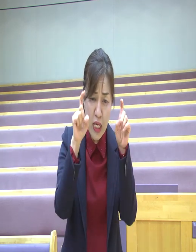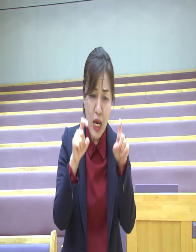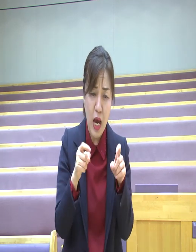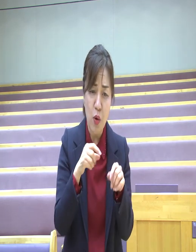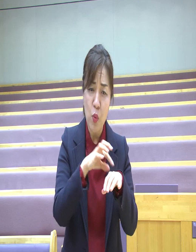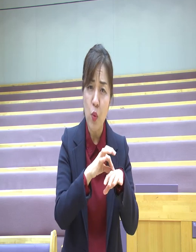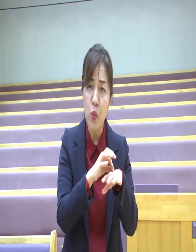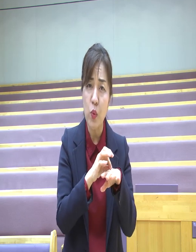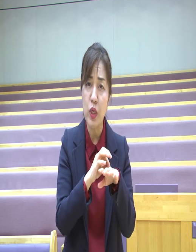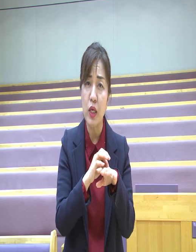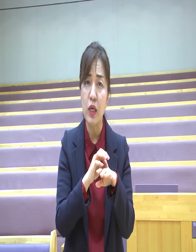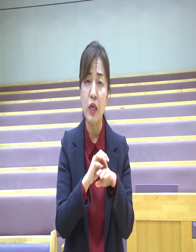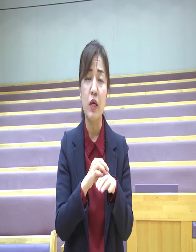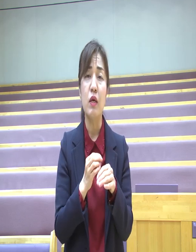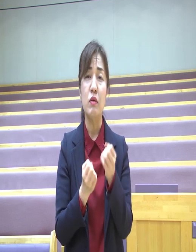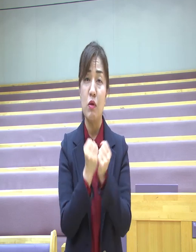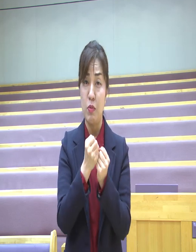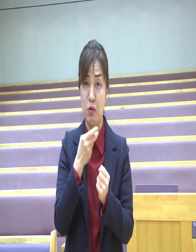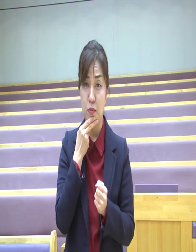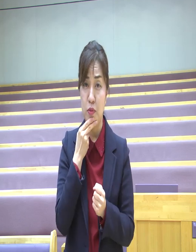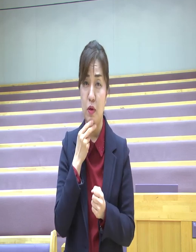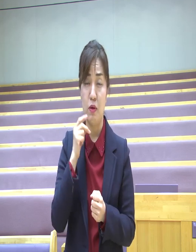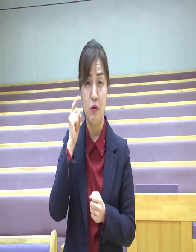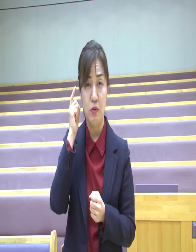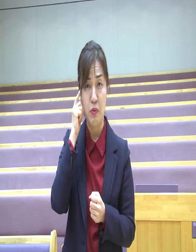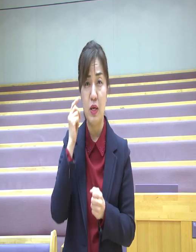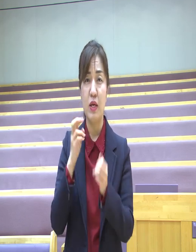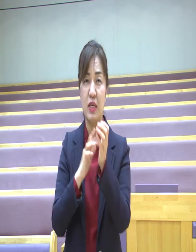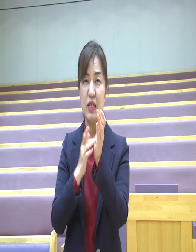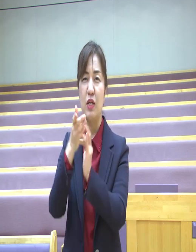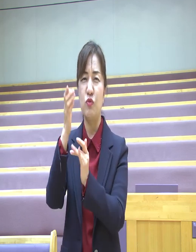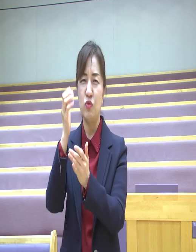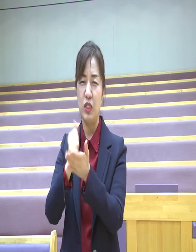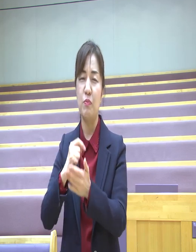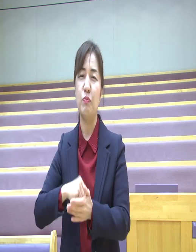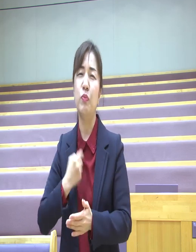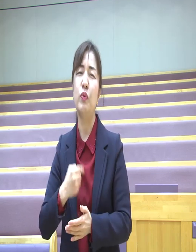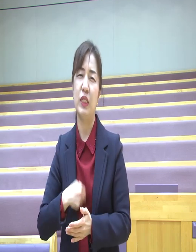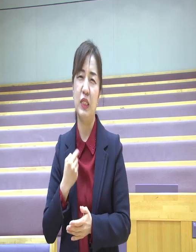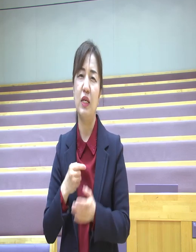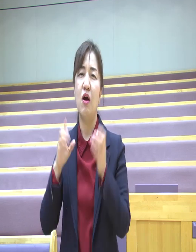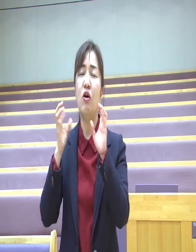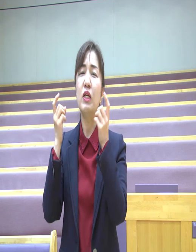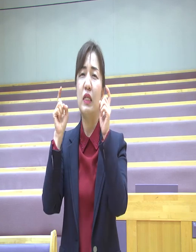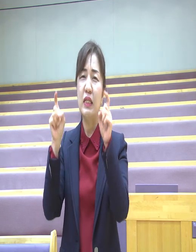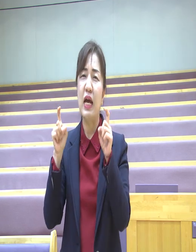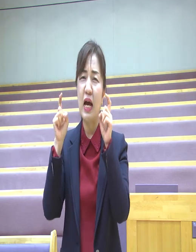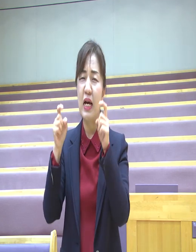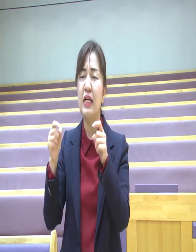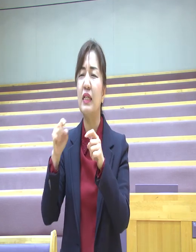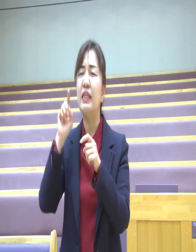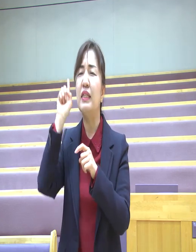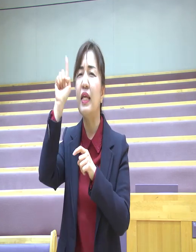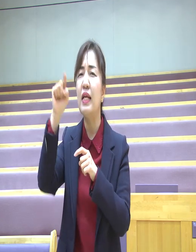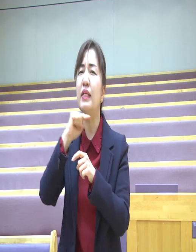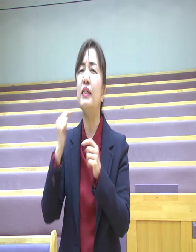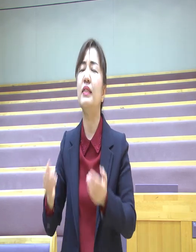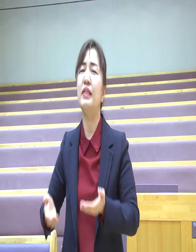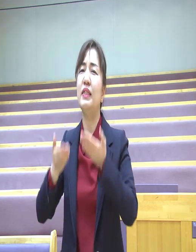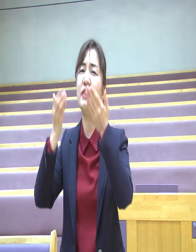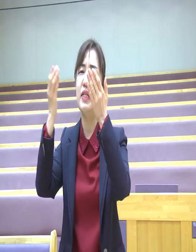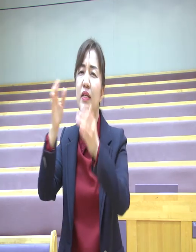양고기가 소개되어 있지 않습니다. 이것은 예수님 자신이 이제 유월절 어린 양으로서 내일